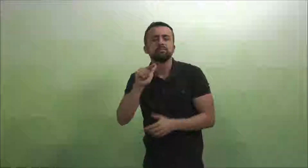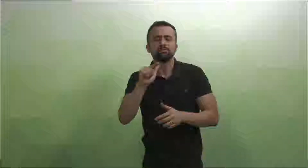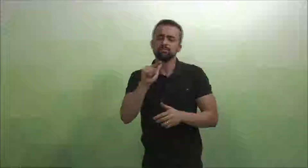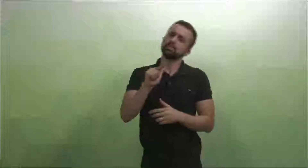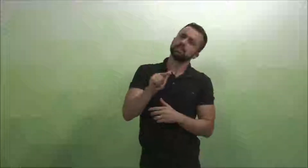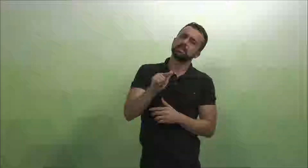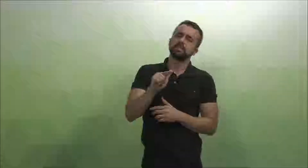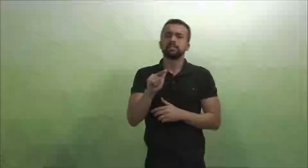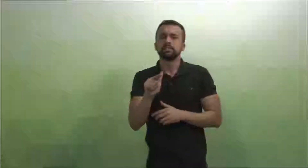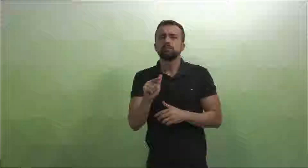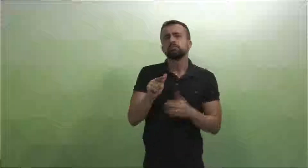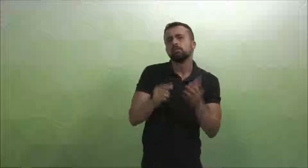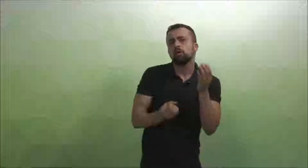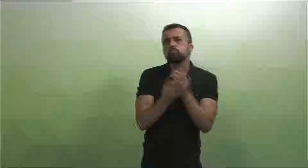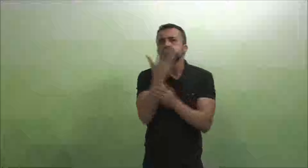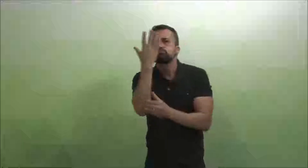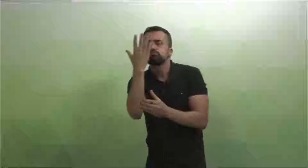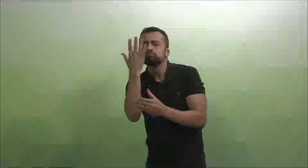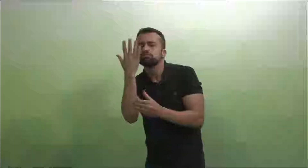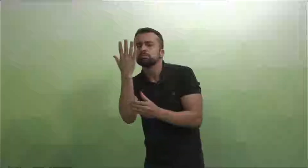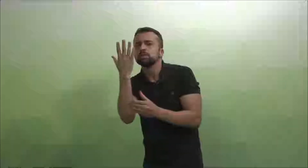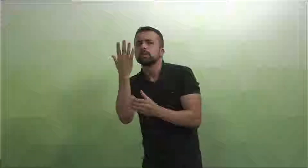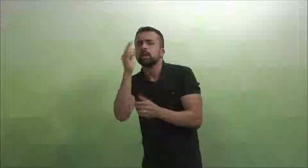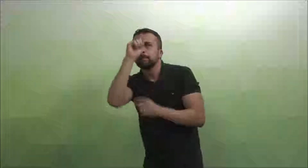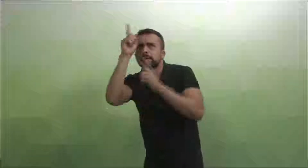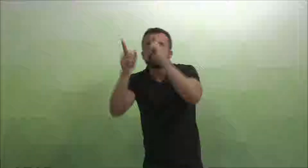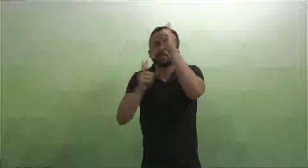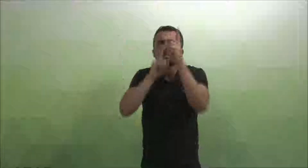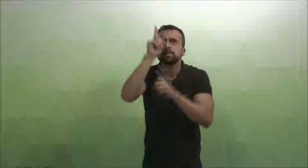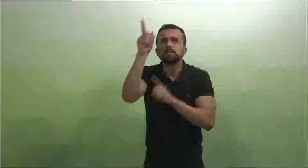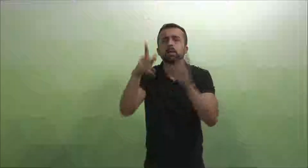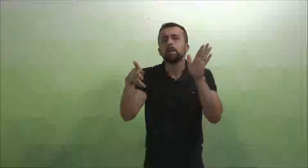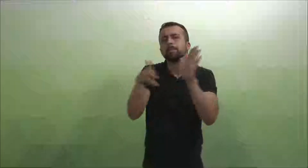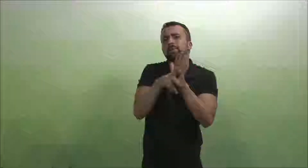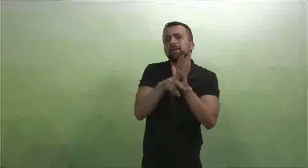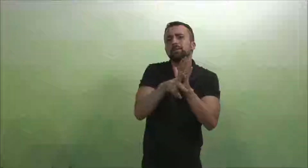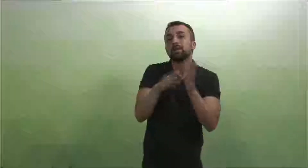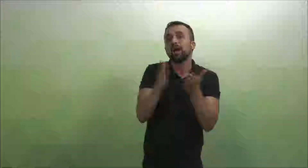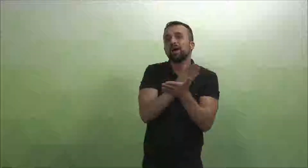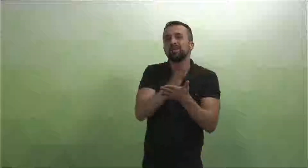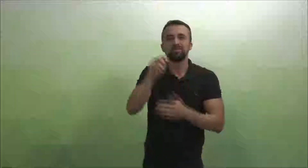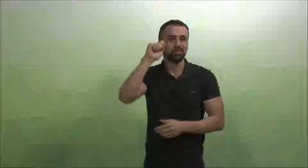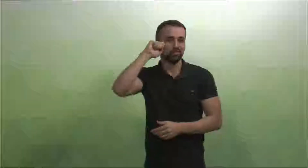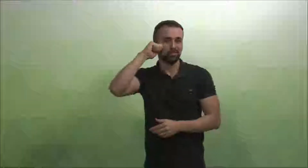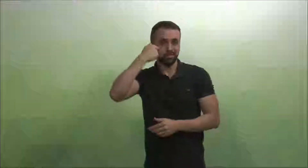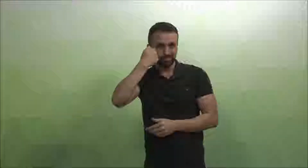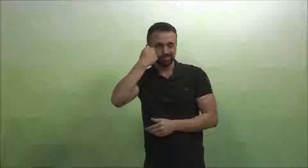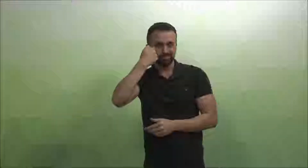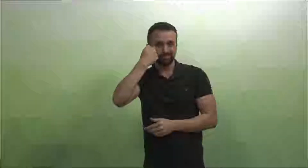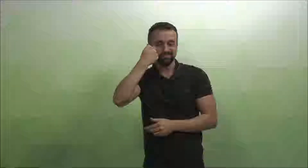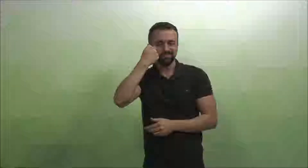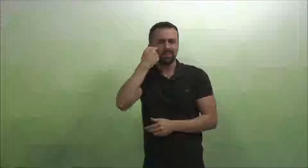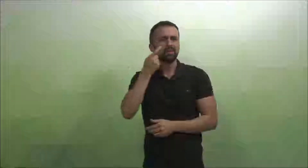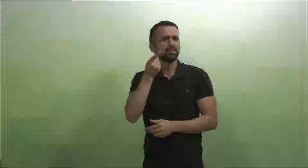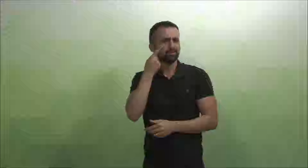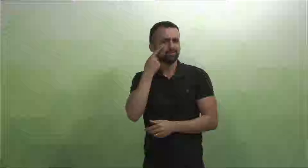e algumas línguas que foram criadas para alguns filmes. Vejam